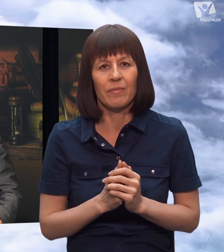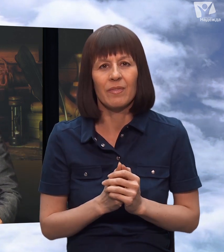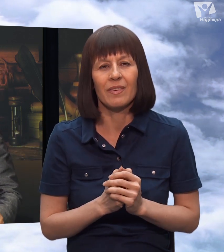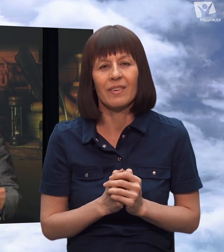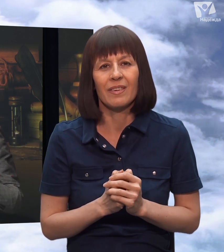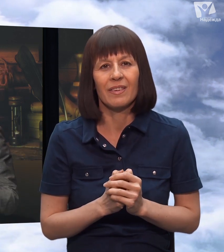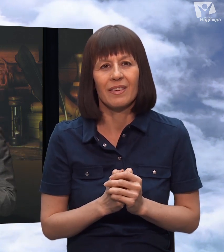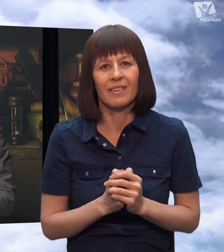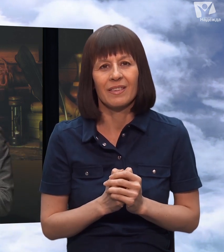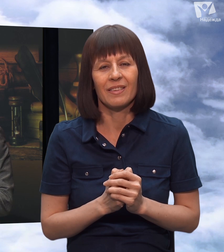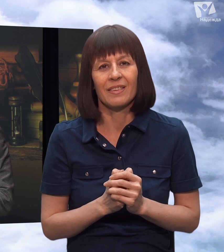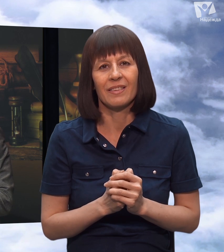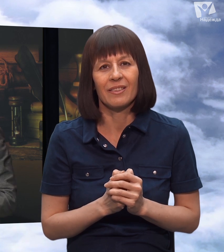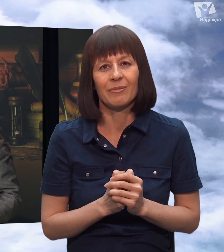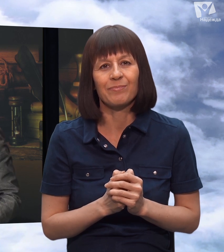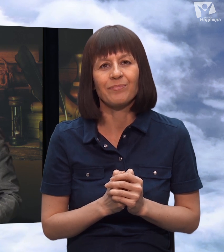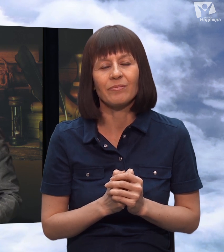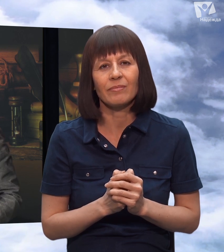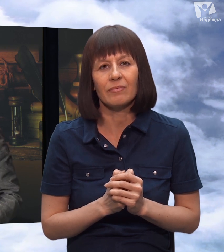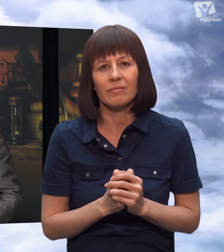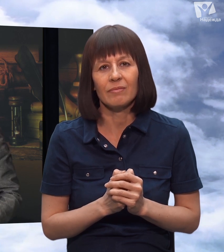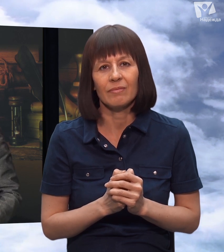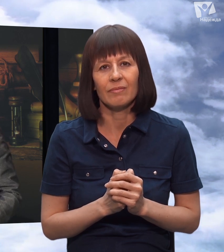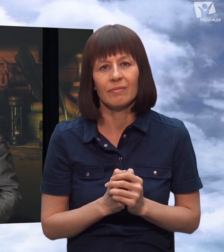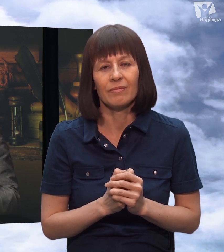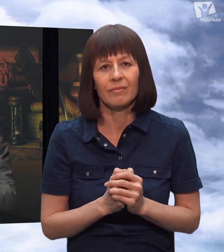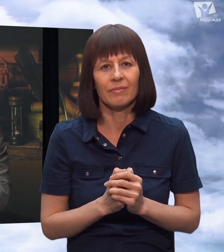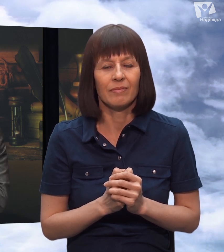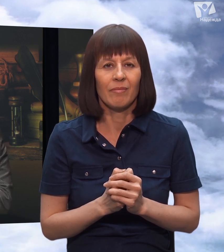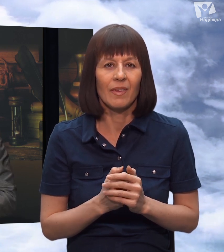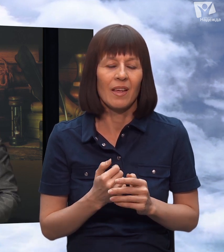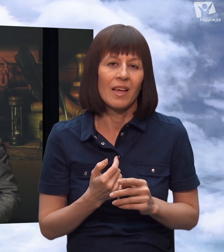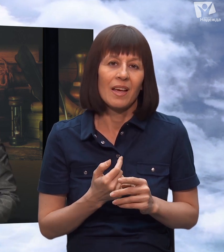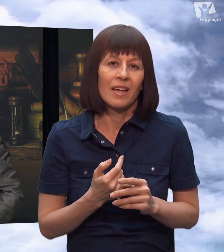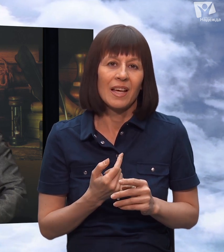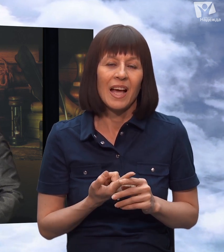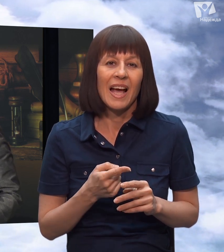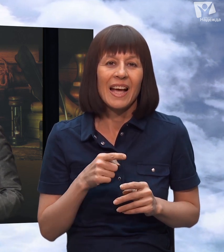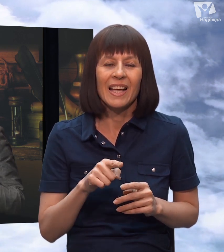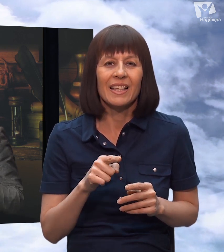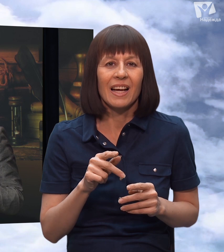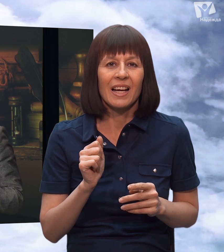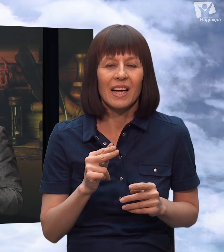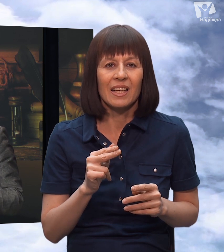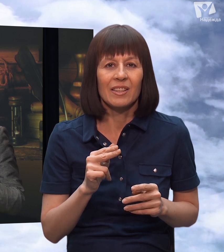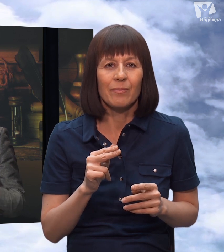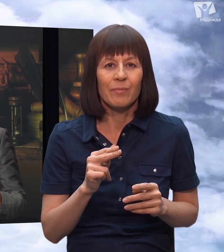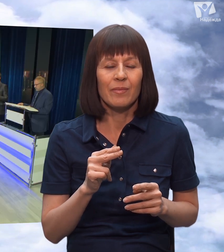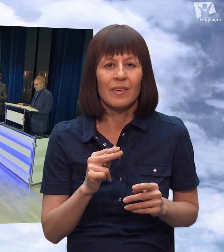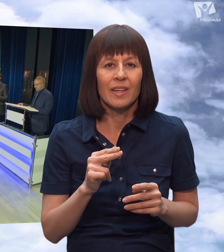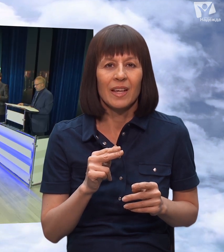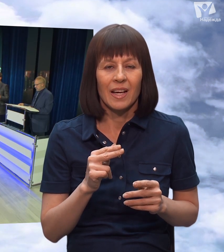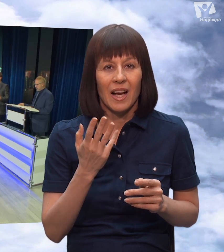div тира каноническая история гастрономическая история то есть история которая